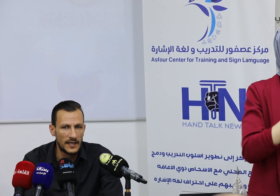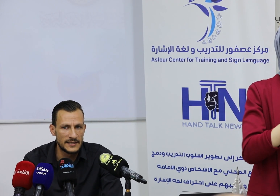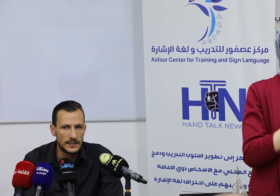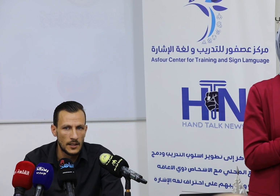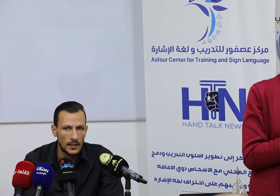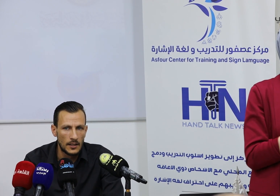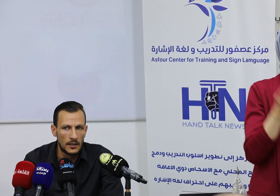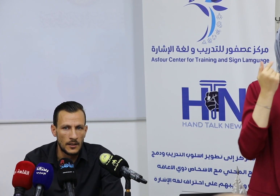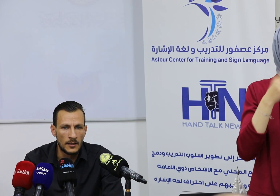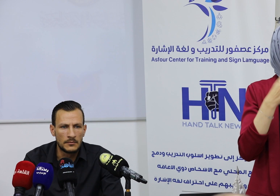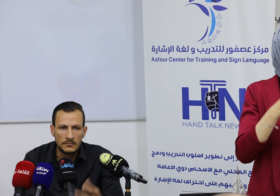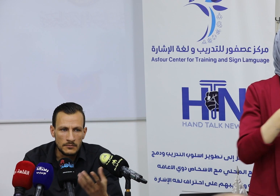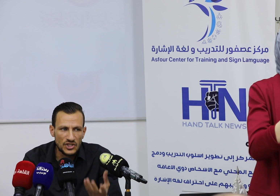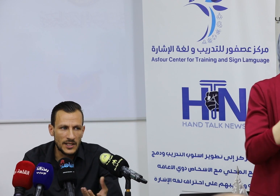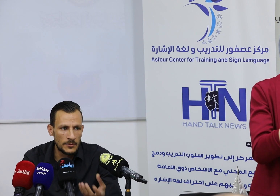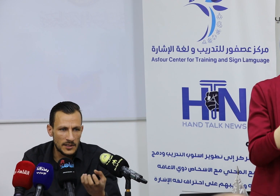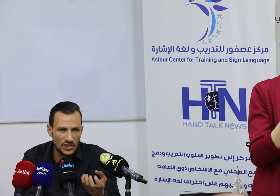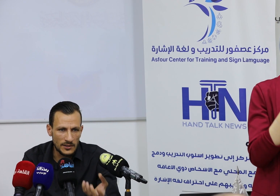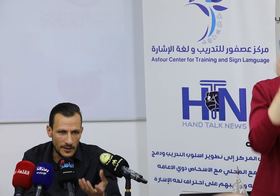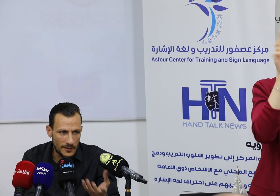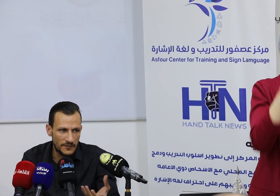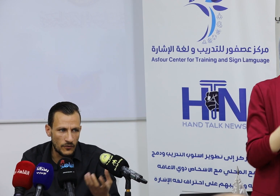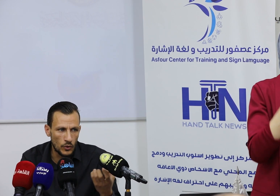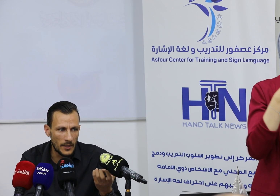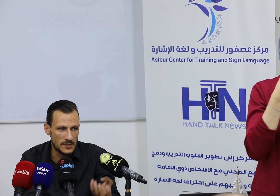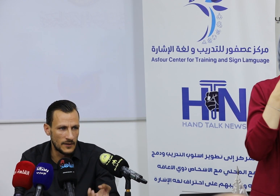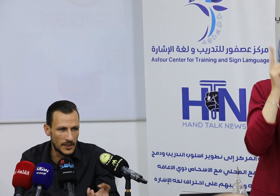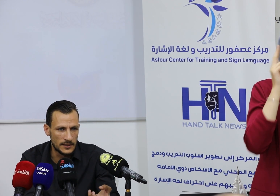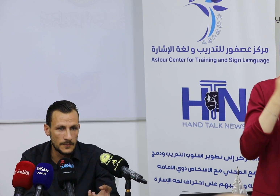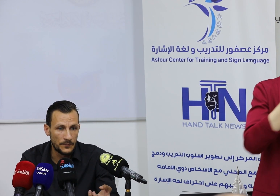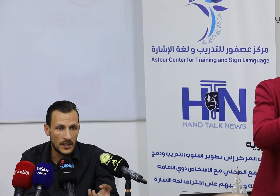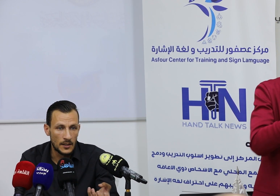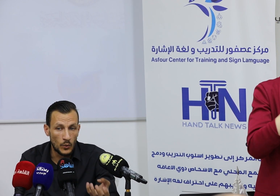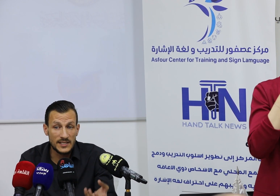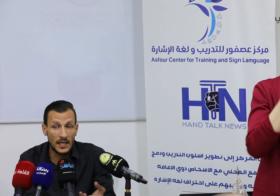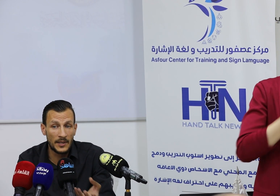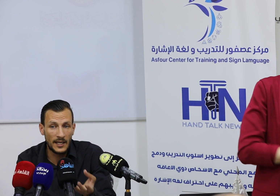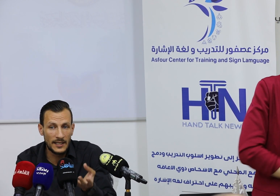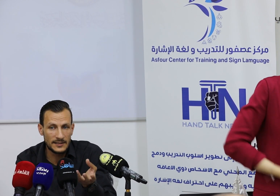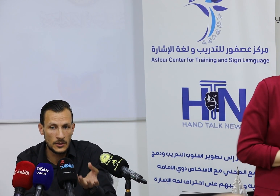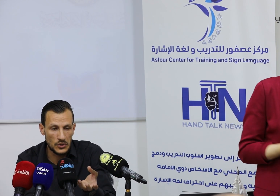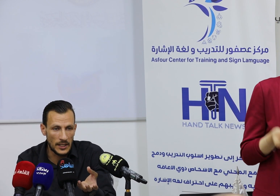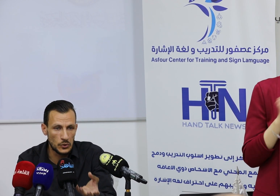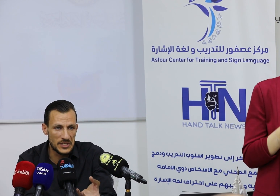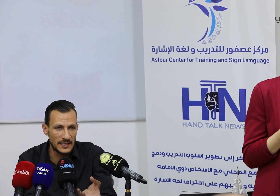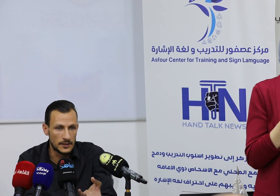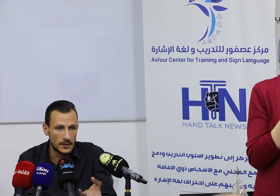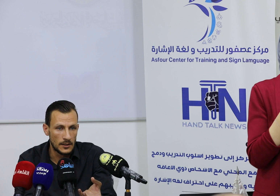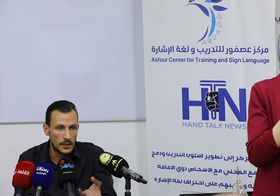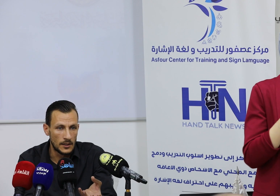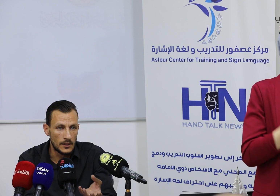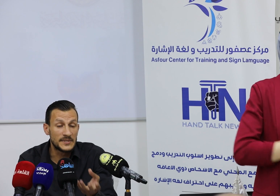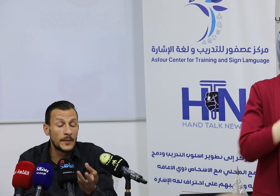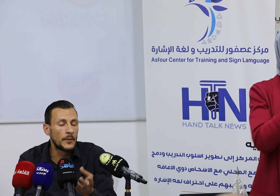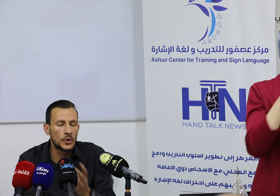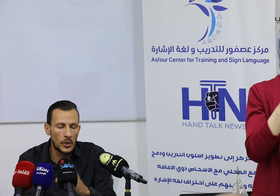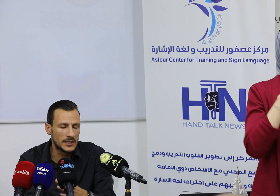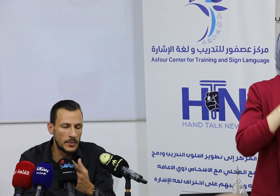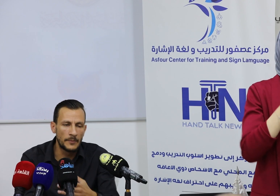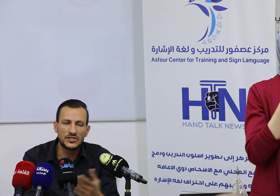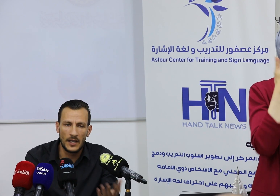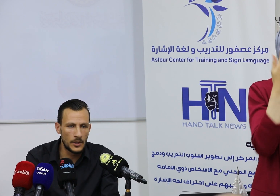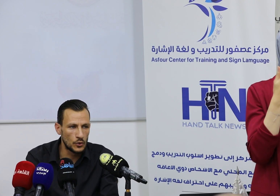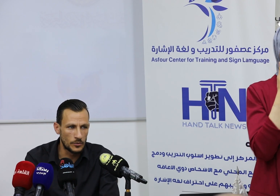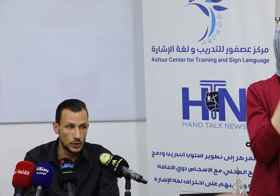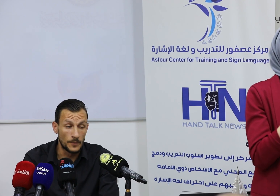هو فات بيشتكي من إشي كثير خفيف اللي هو مغص في البطن، وصل لمرحلة إنه صار عنده زائدة بسبب إنه